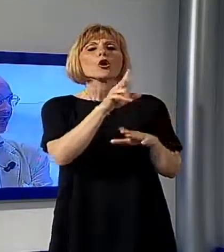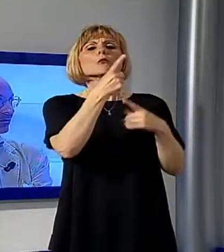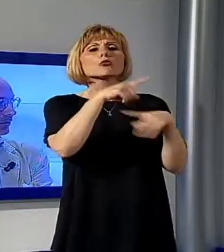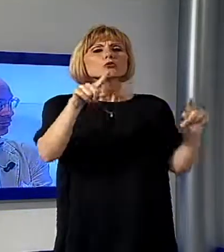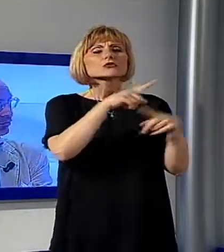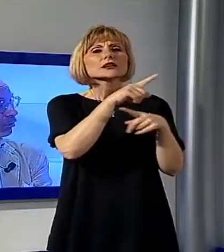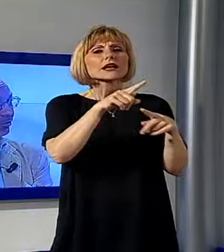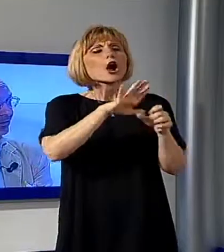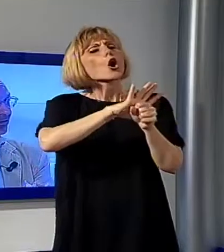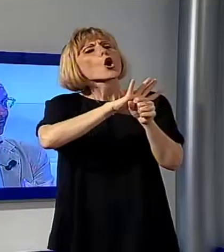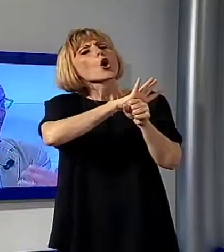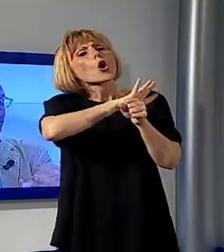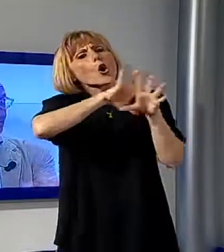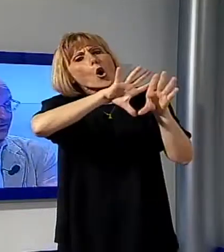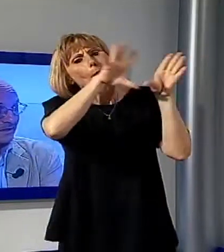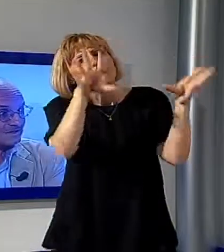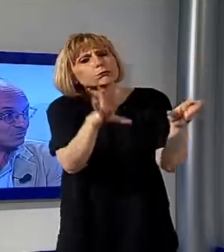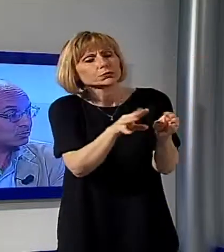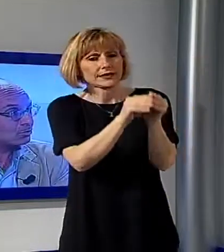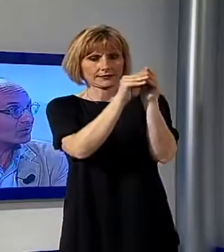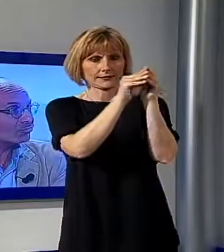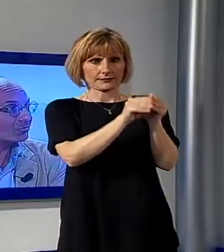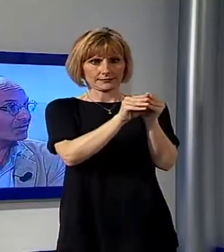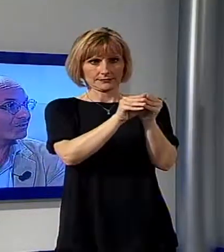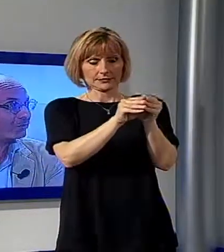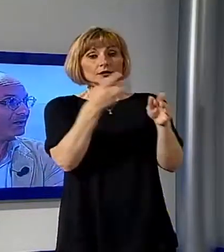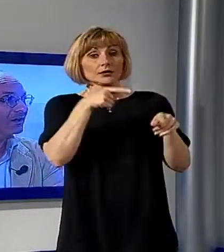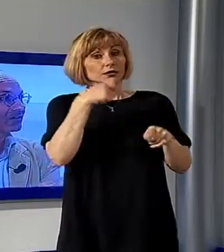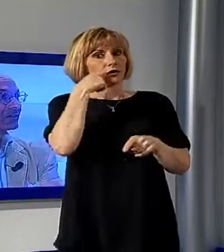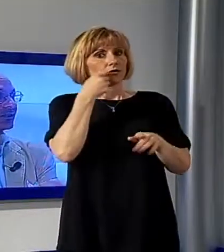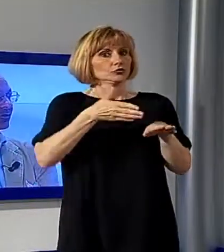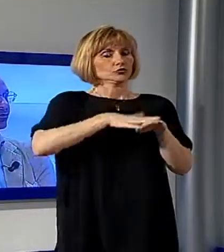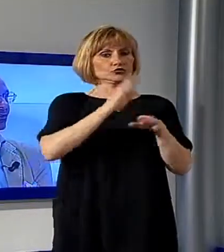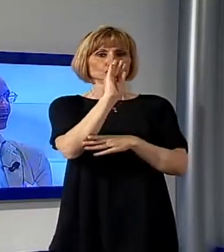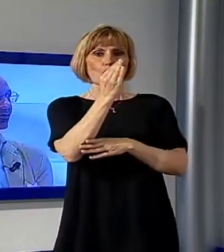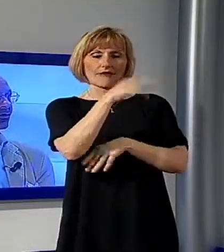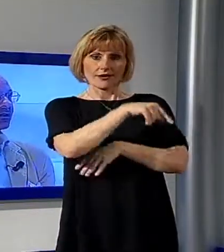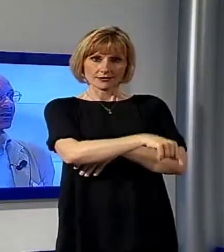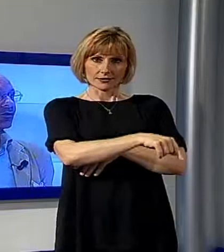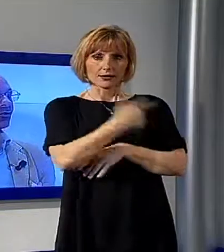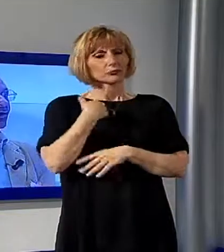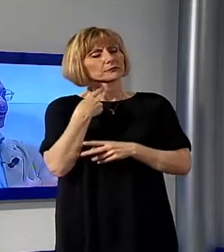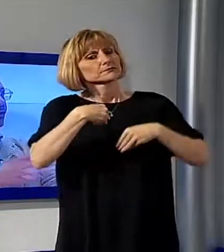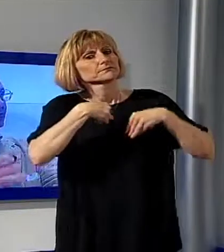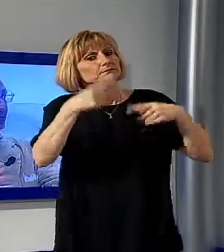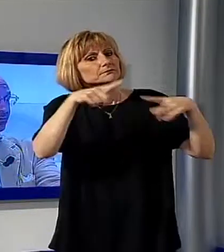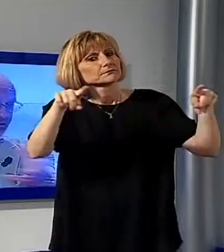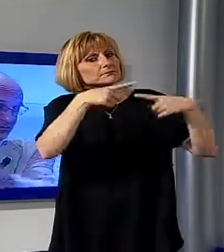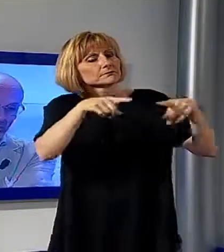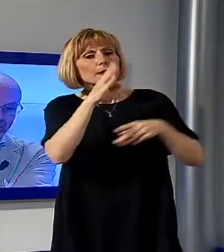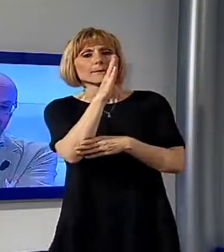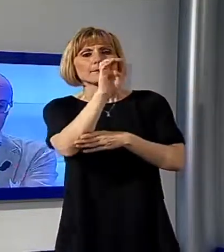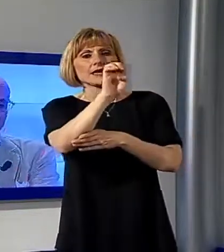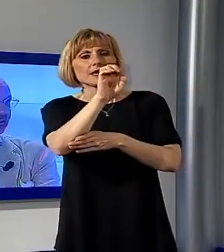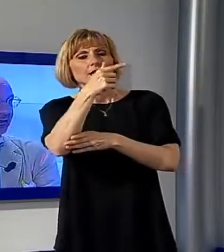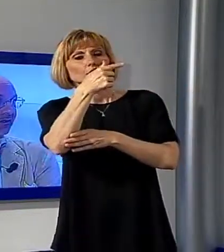360 gradi, per cui si può, e questo ci interessa soprattutto per i giovani, si può andare a sentire il concerto con la nona di Beethoven e si